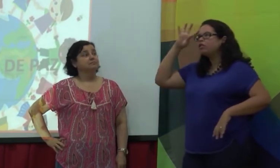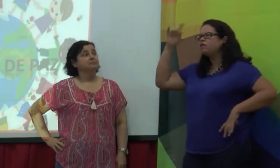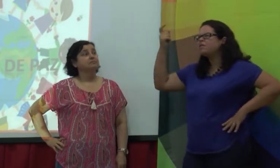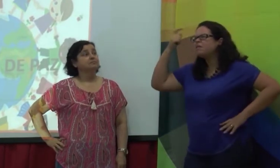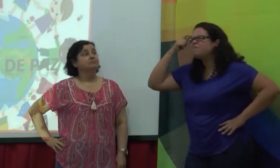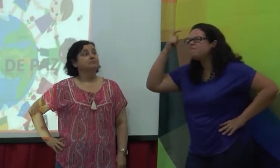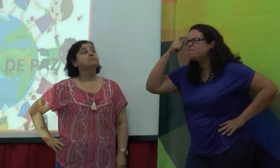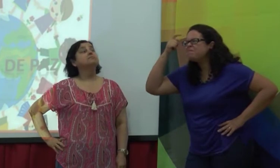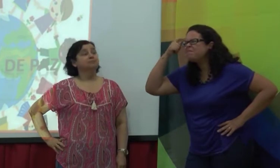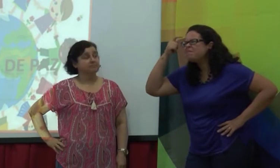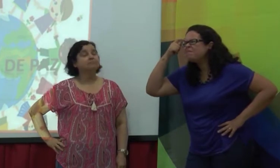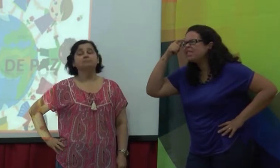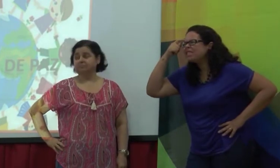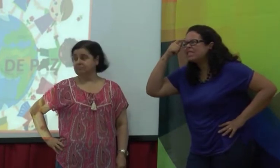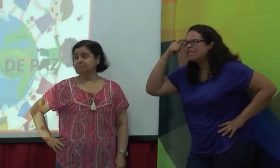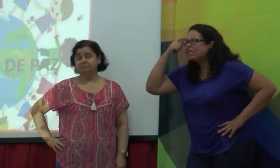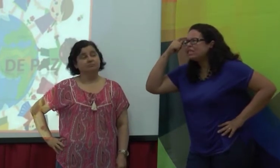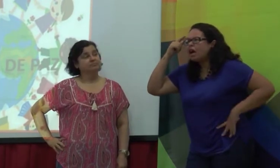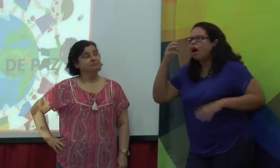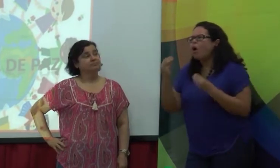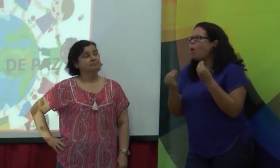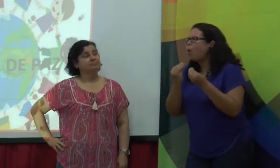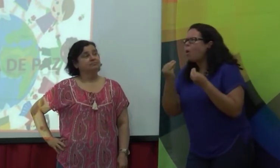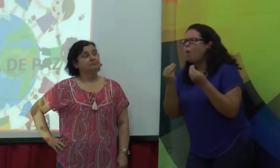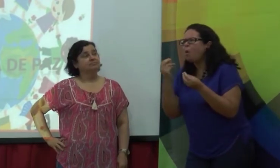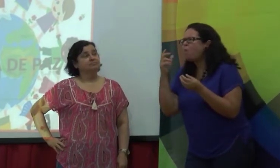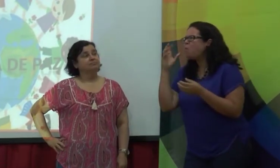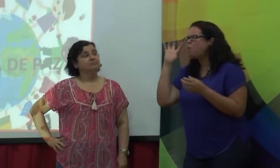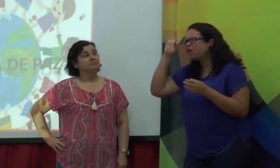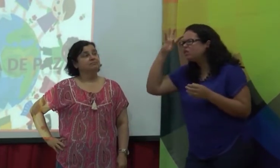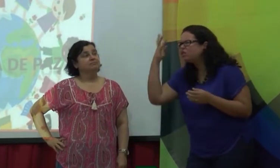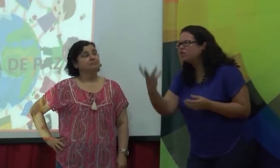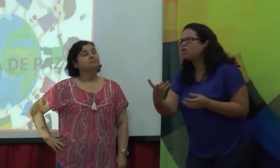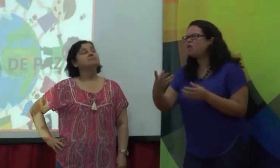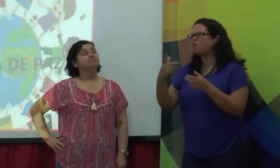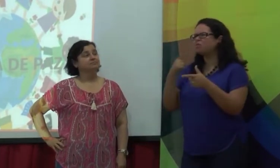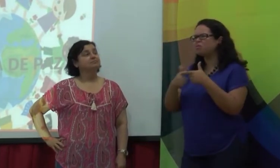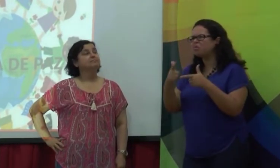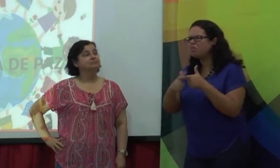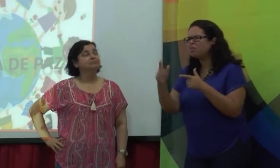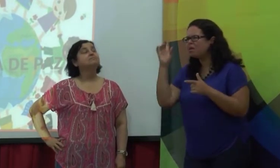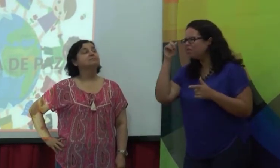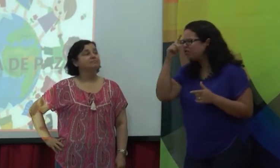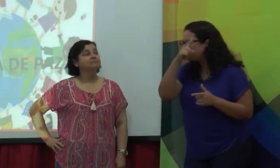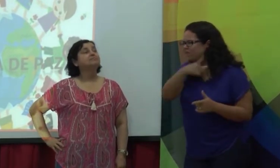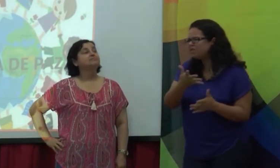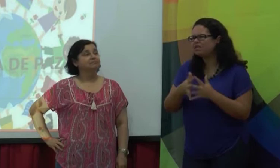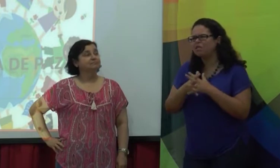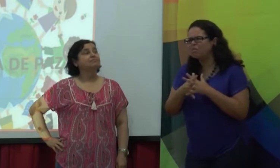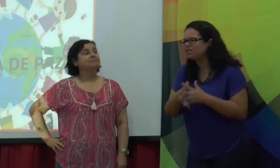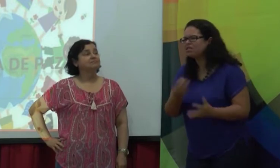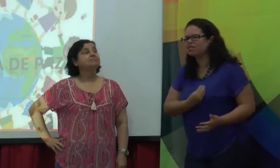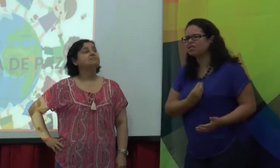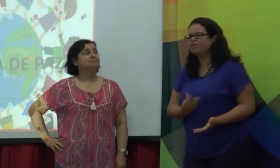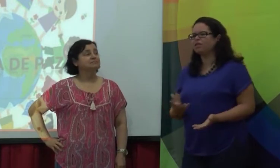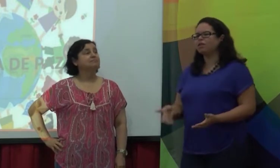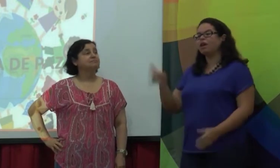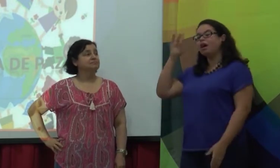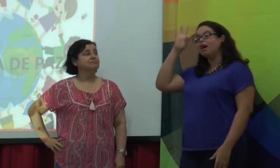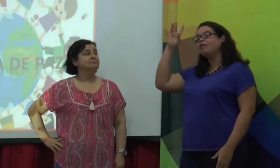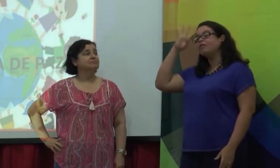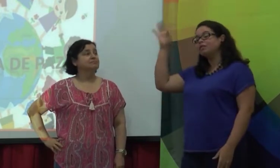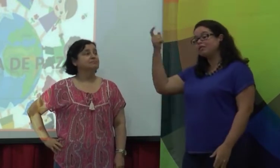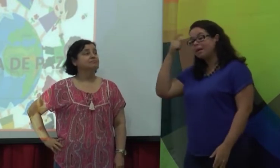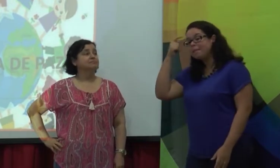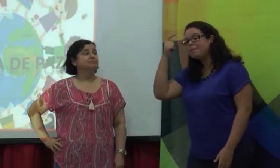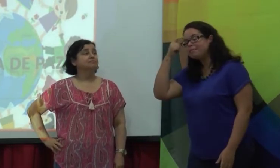que fala da vida. Como eu vou pensar, como eu vou indagar e resolver coisas difíceis da